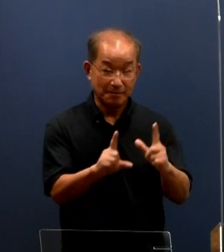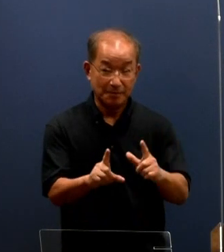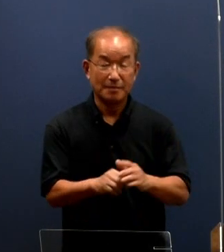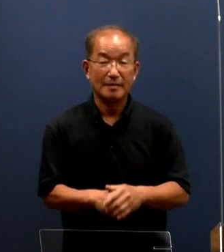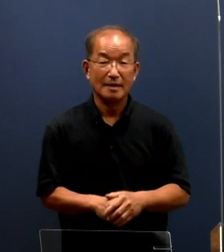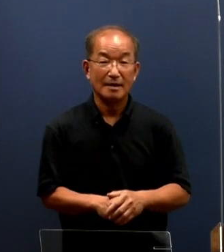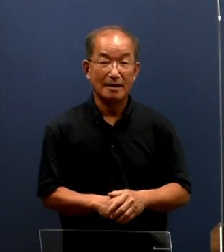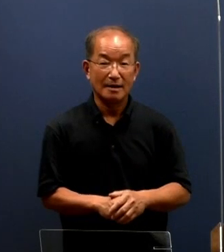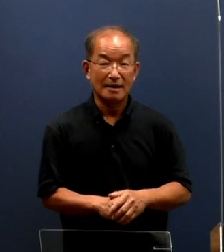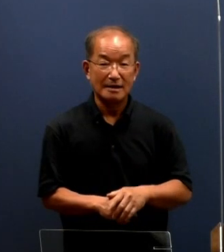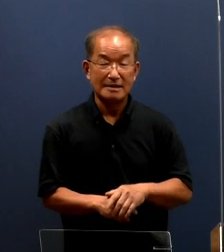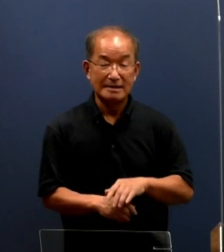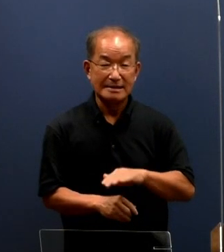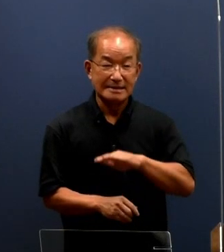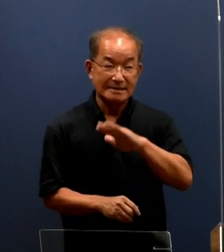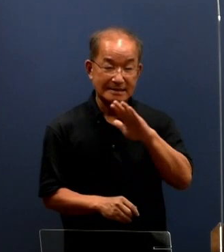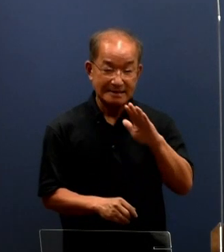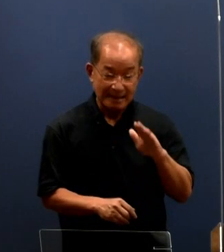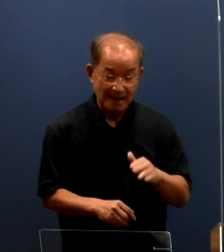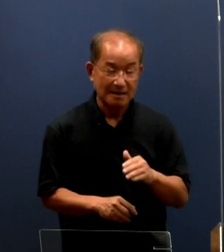観光船の時はもう